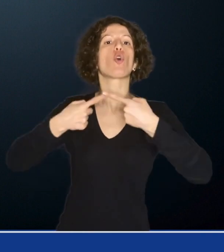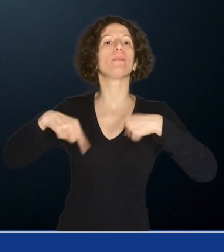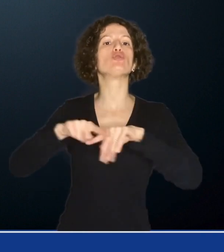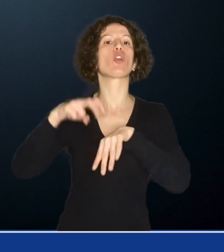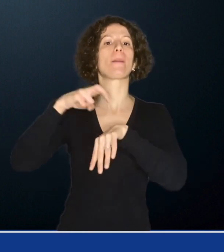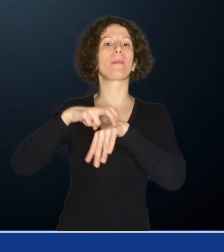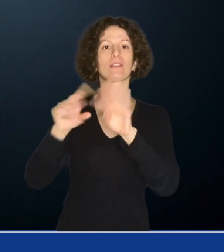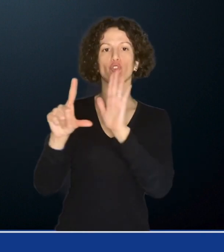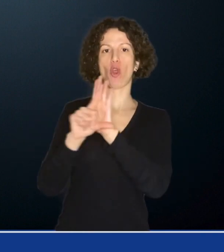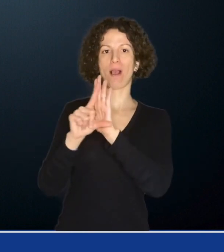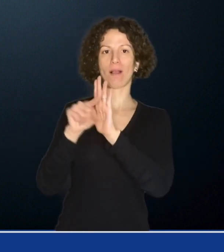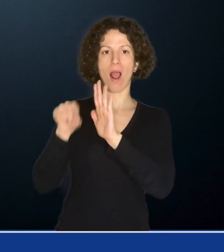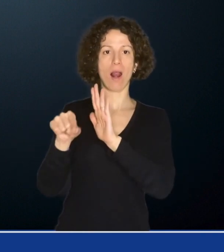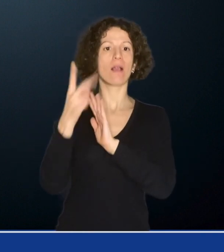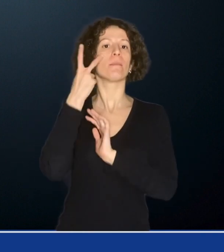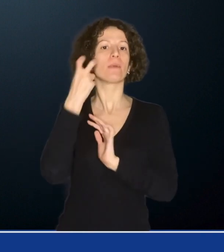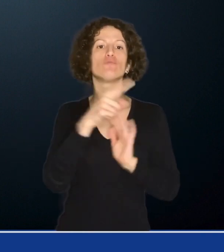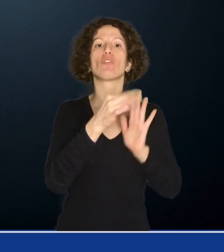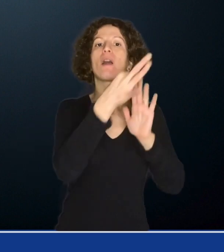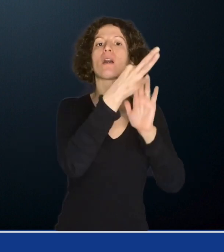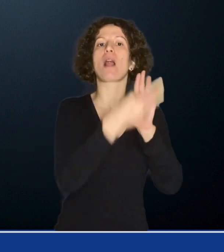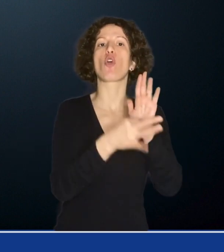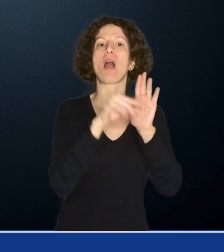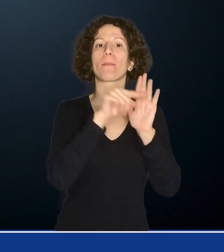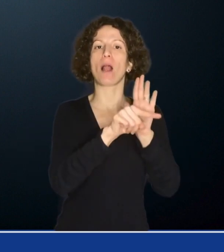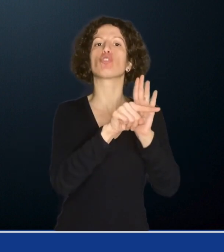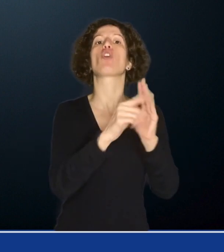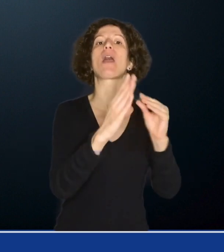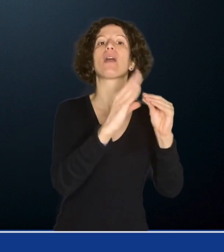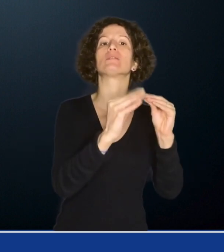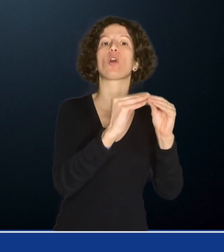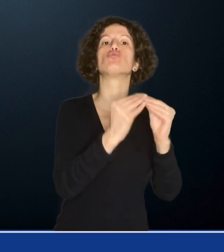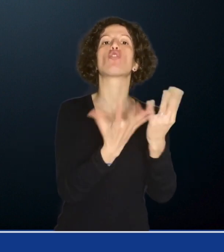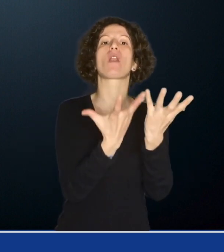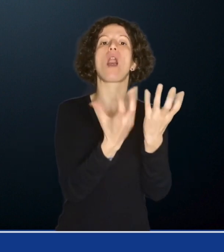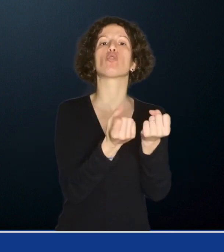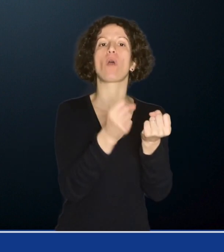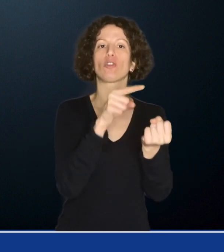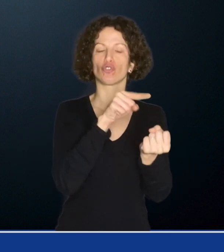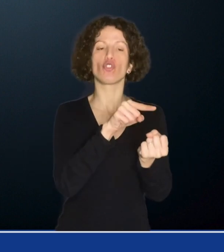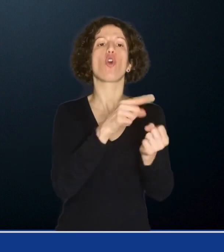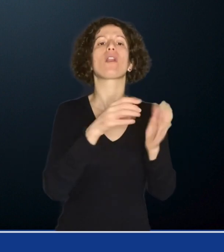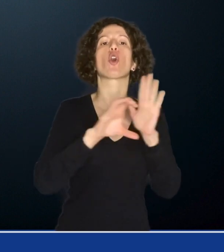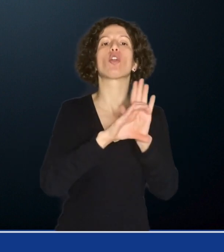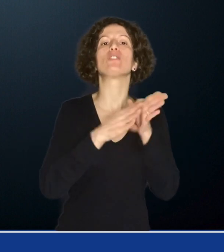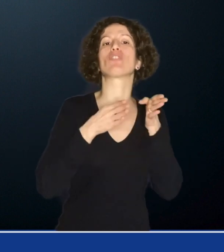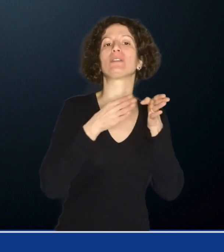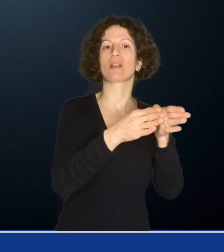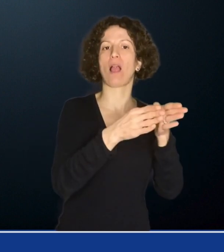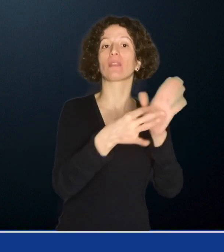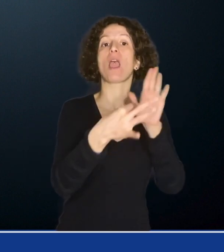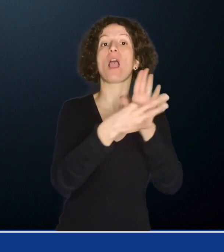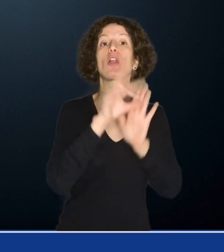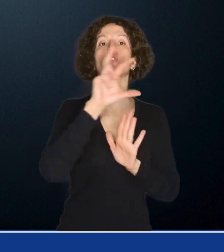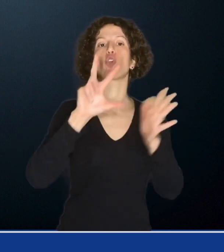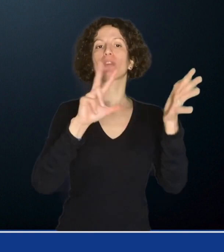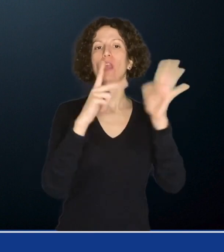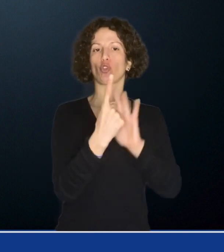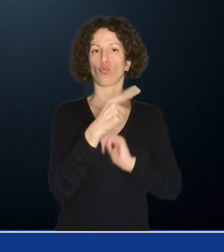o impedita ai sensi e per gli effetti dell'articolo 381 del regolamento di esecuzione e di attuazione del codice